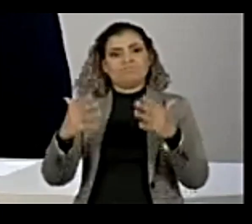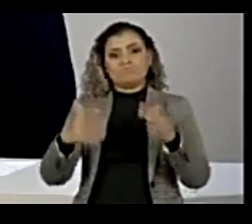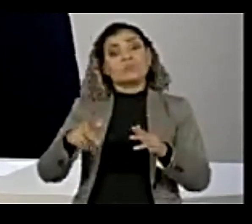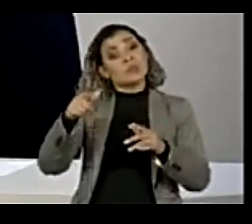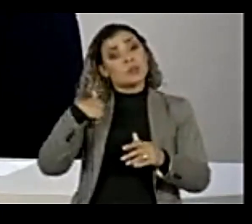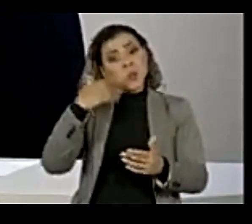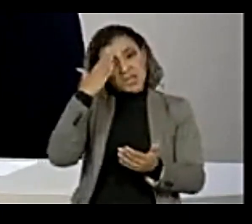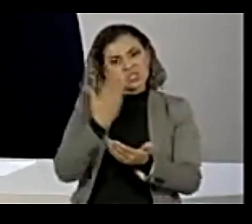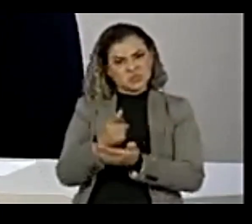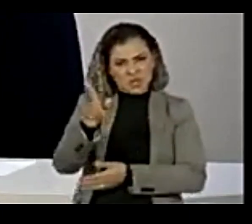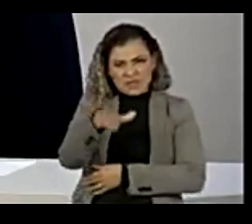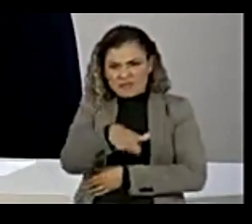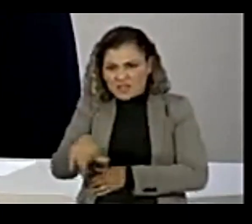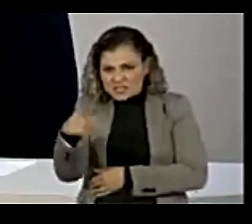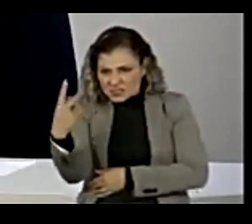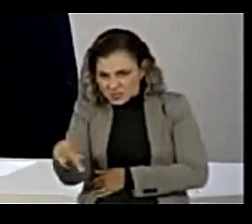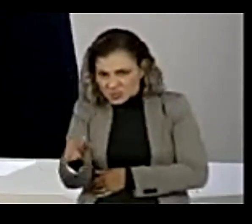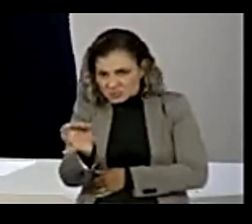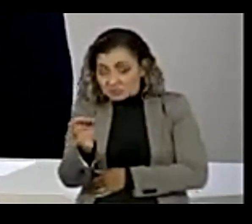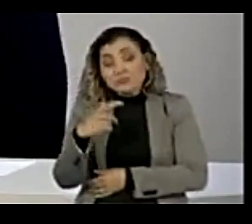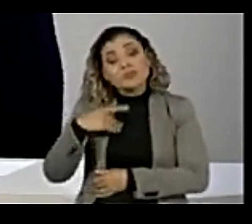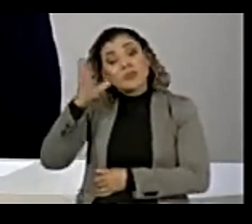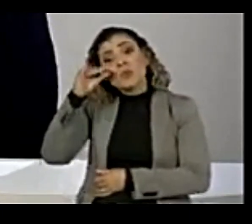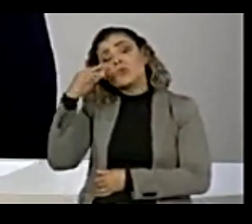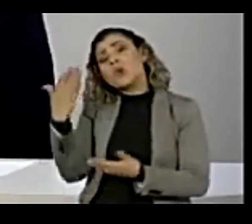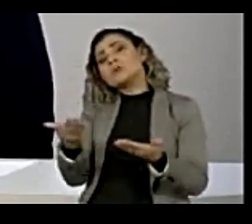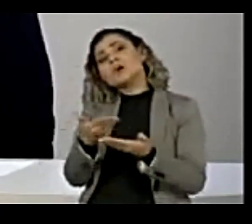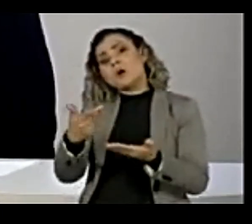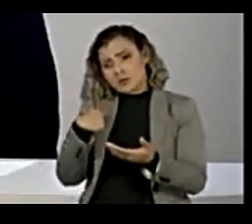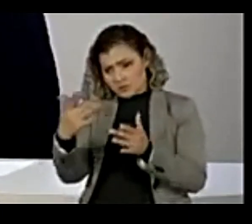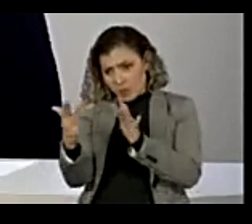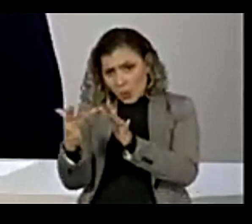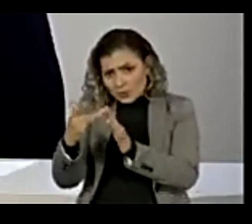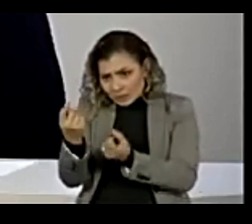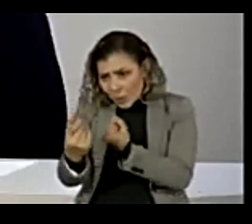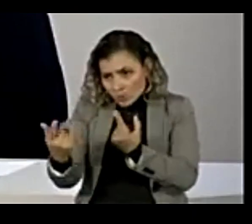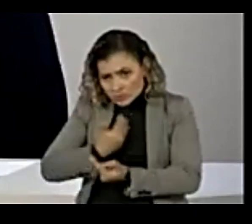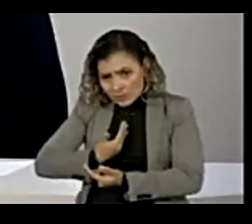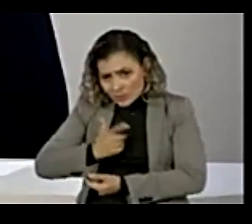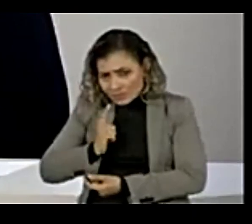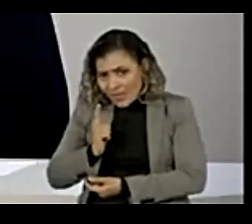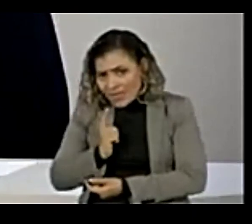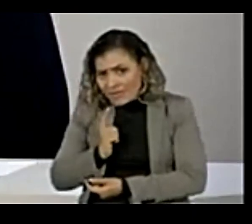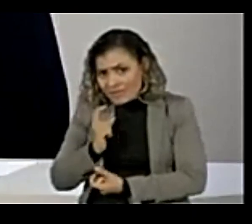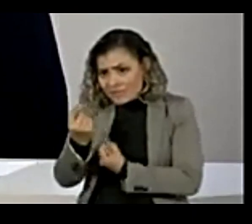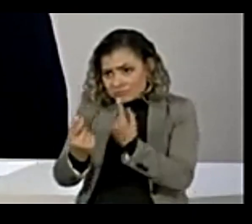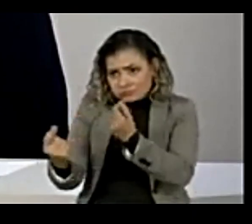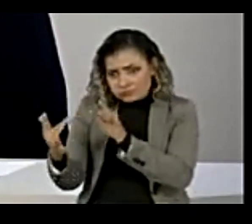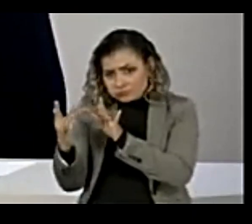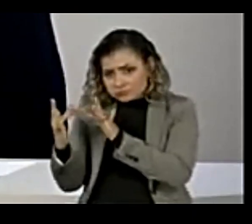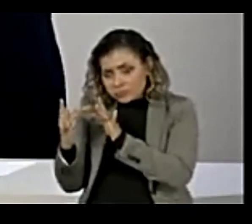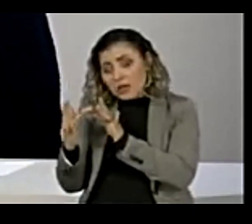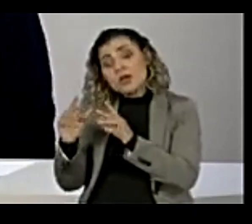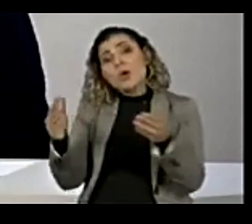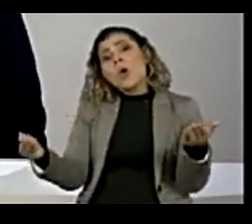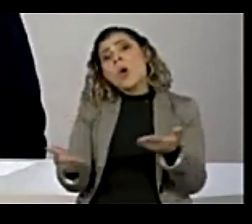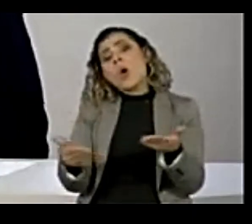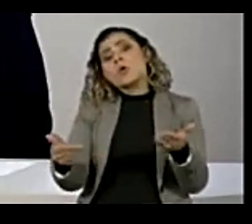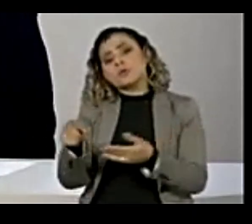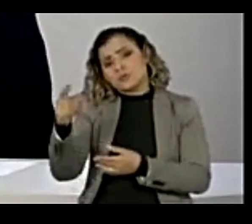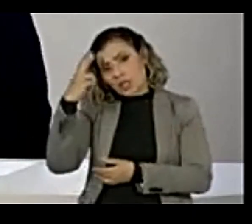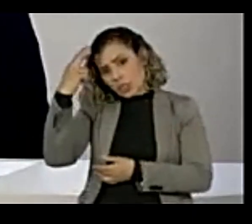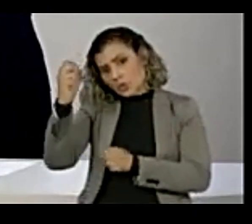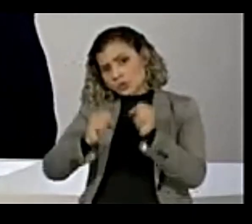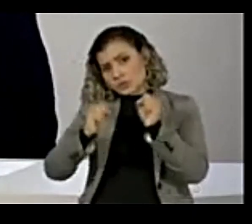devia ser sua infância. Fiquei curiosa para saber se você mantém contato com esses amigos antigos e se você hoje, como um